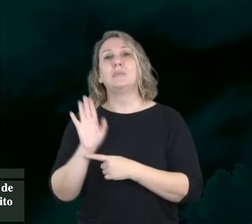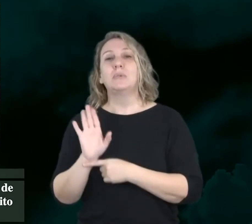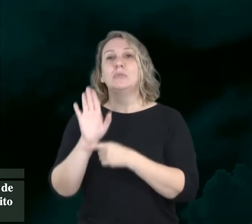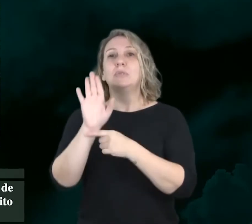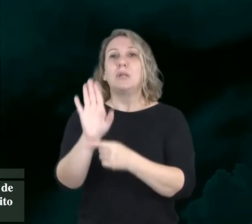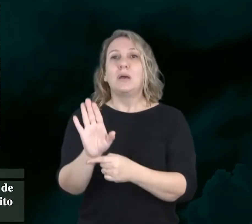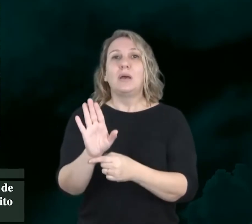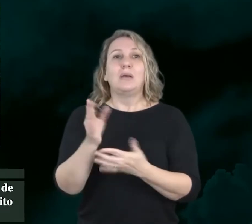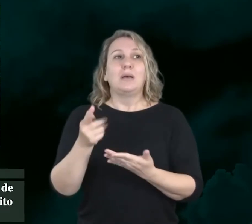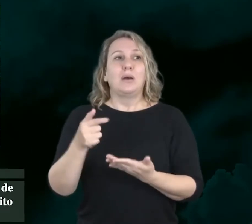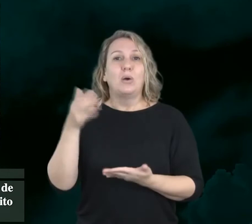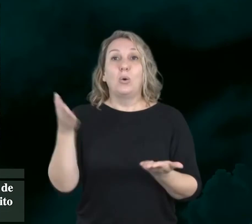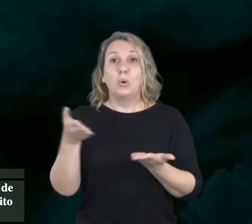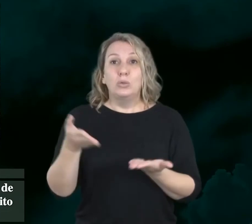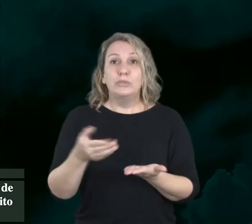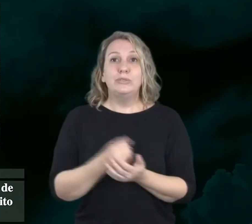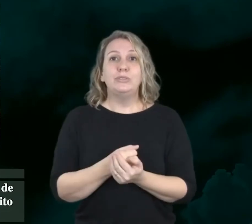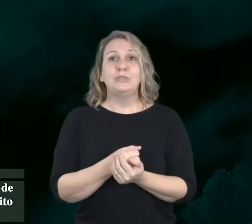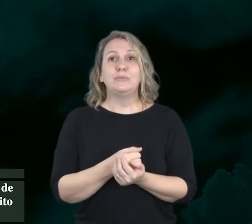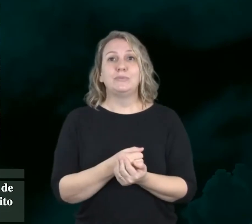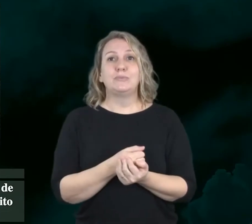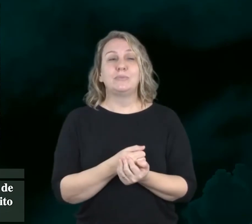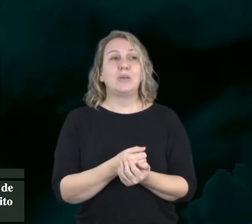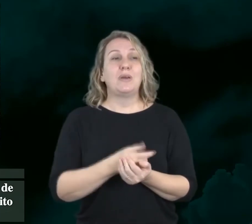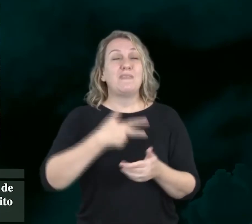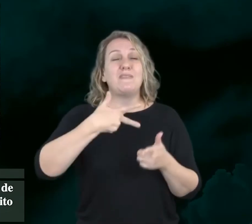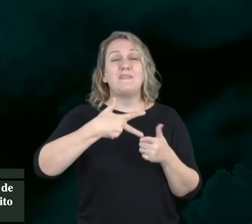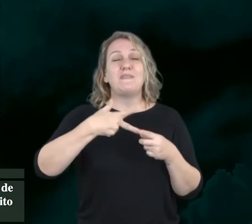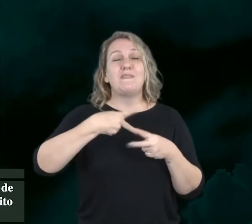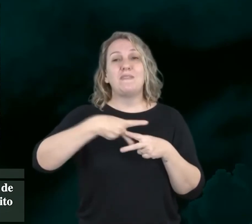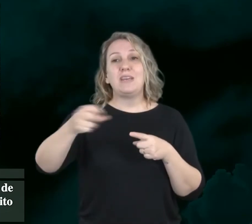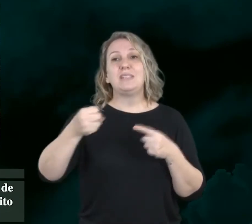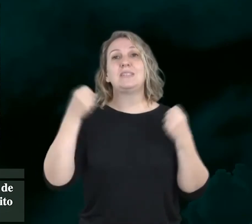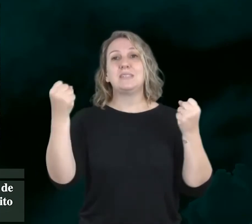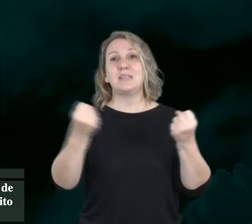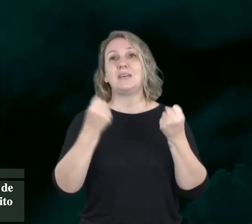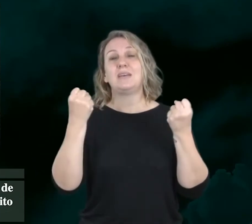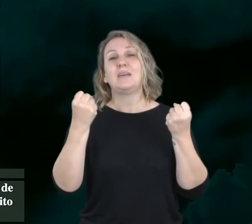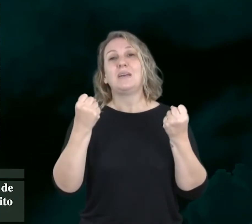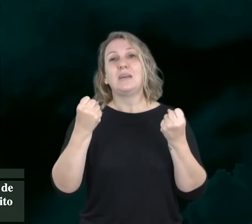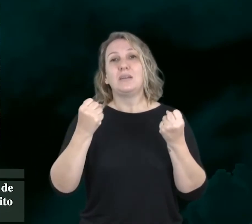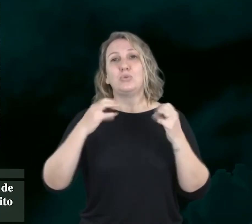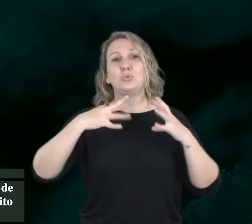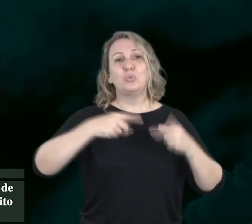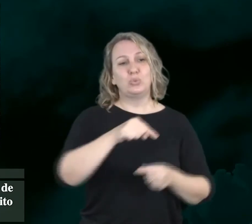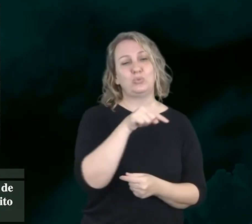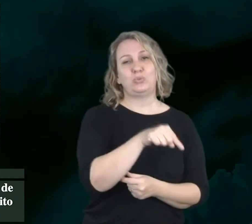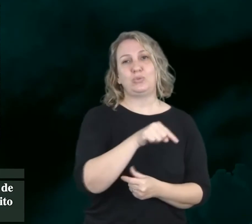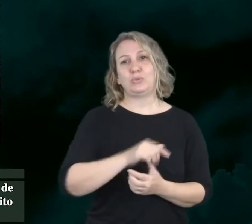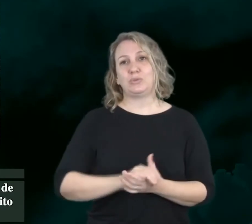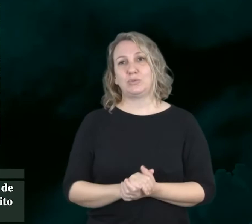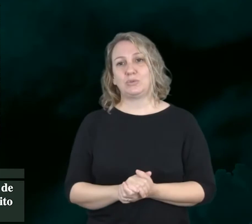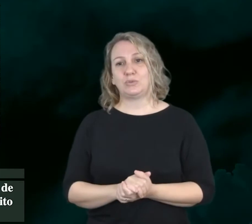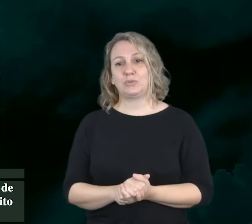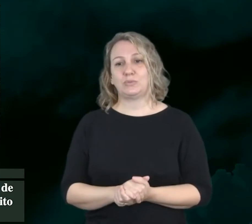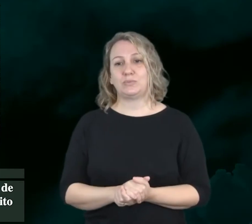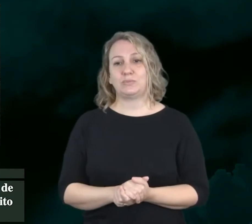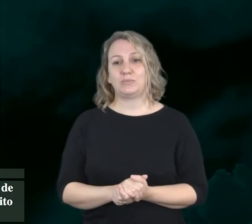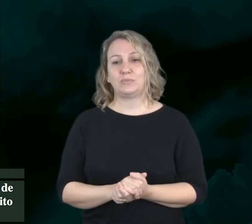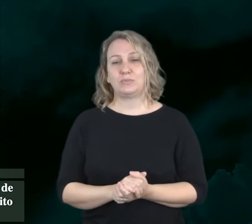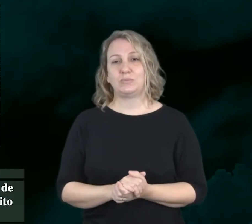podemos usar a perseverança da esperança para vencer tudo isso, né? Muito bem, então Efésios 1, versículos